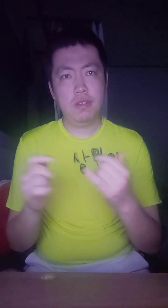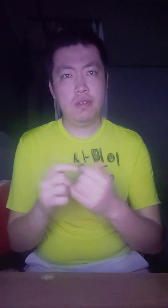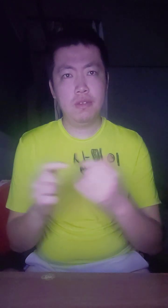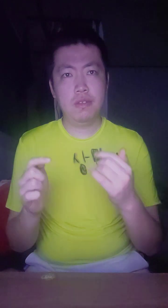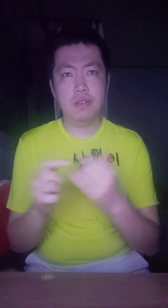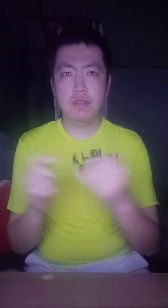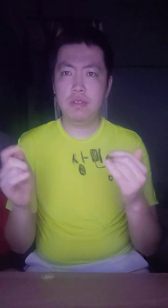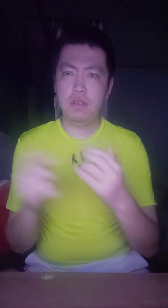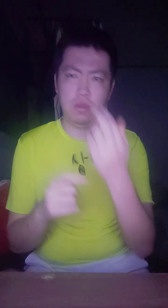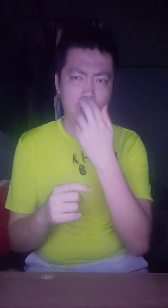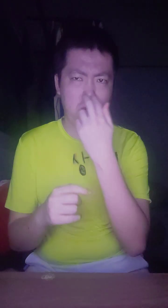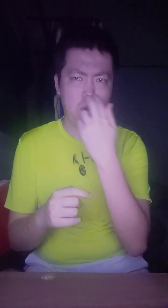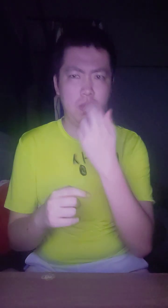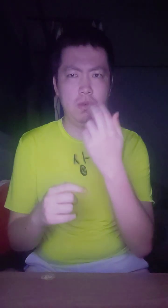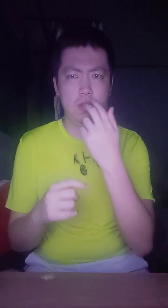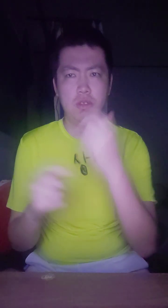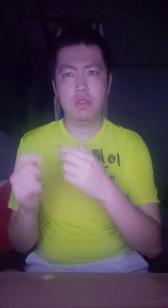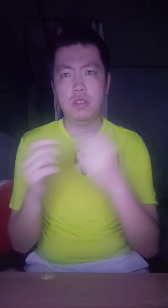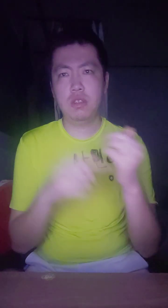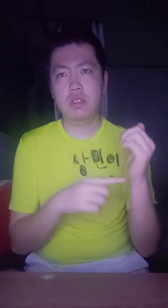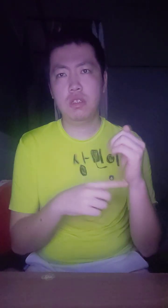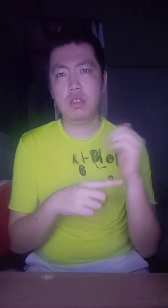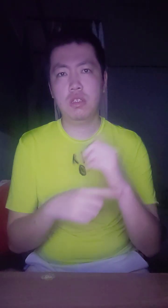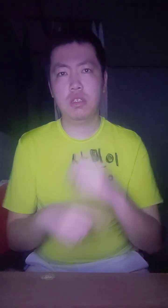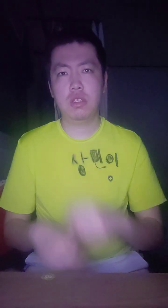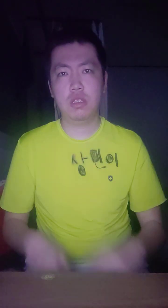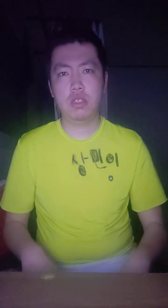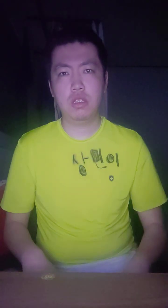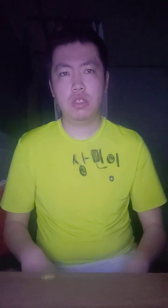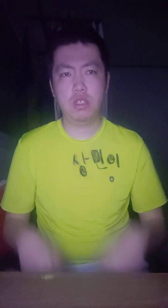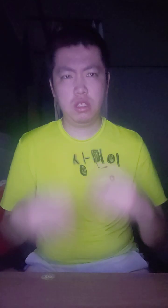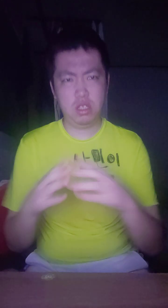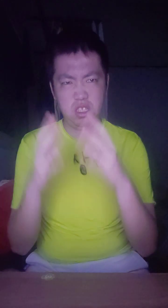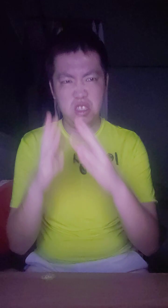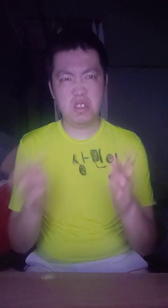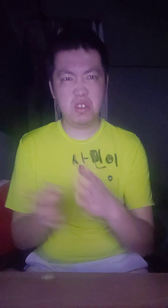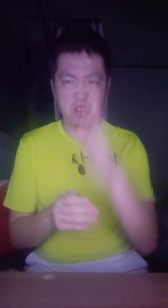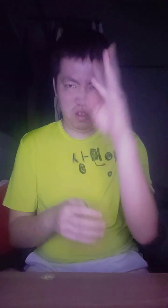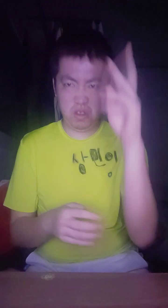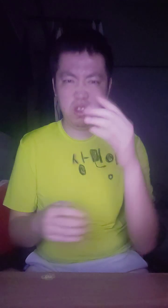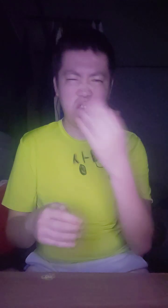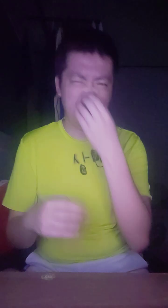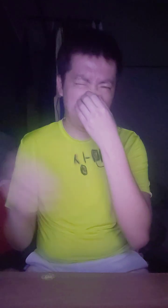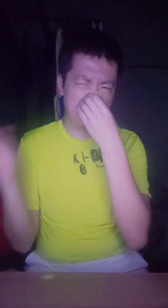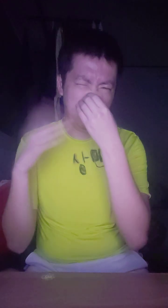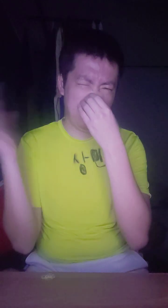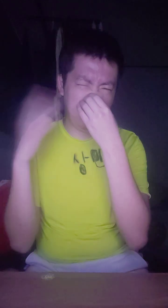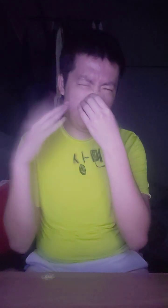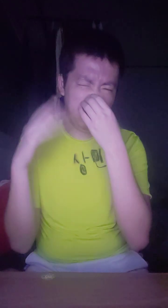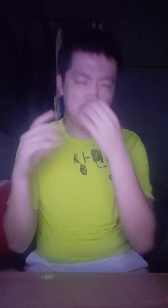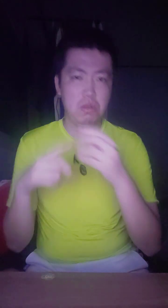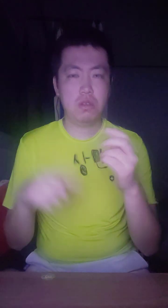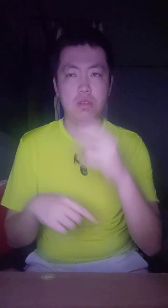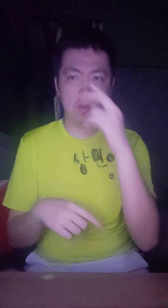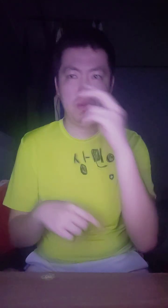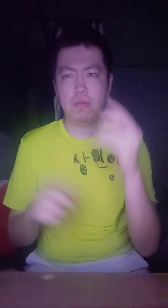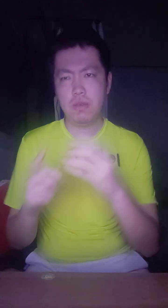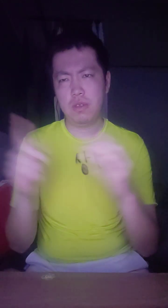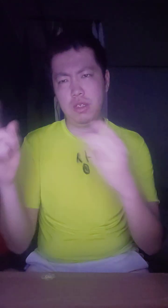시민들의 호흡기를 거쳐서 간다고 봐야 되는 거죠. 게다가 이 해당 건물에서 나는 악취는 주변 상인들에게 민원의 대상이었다고